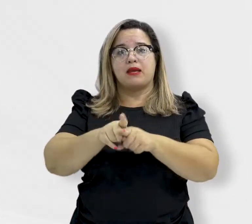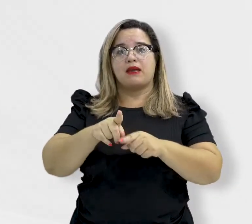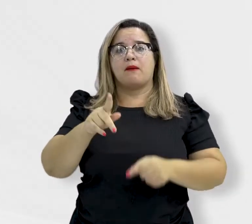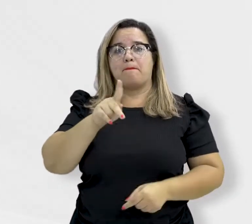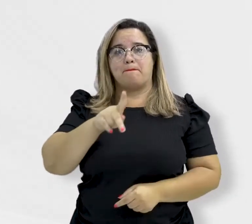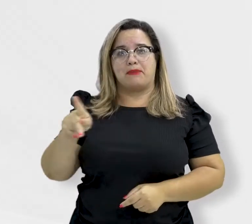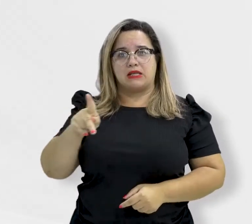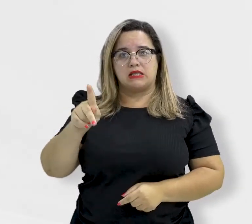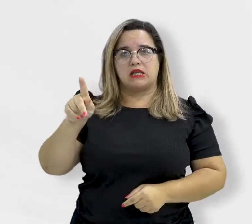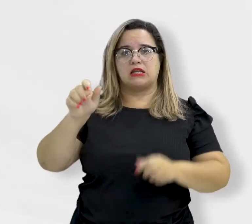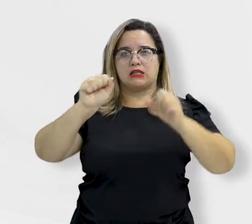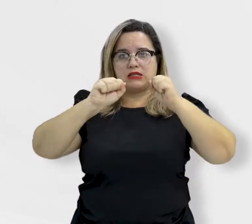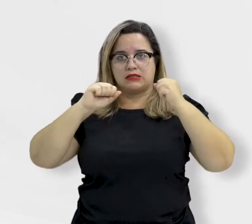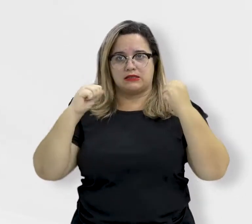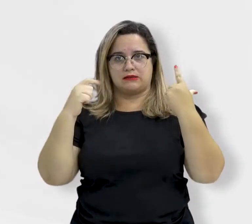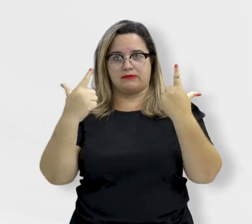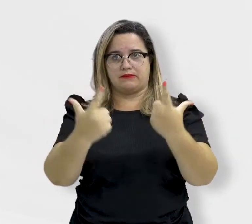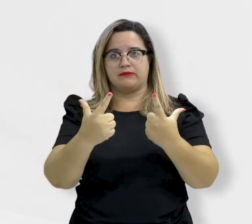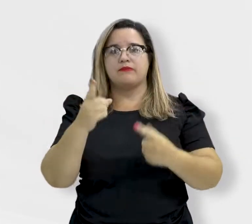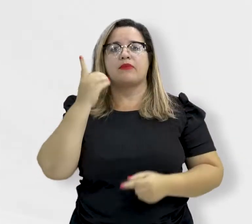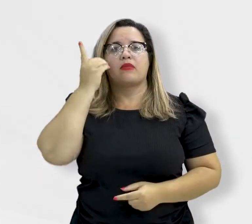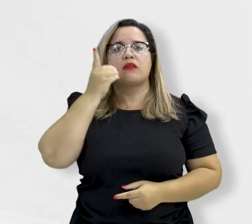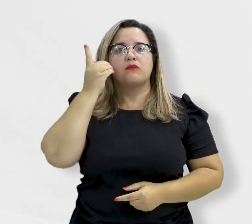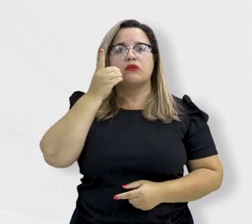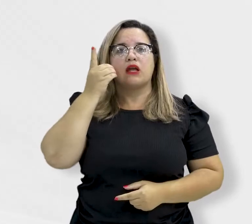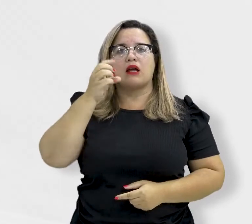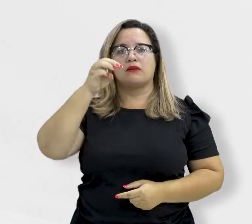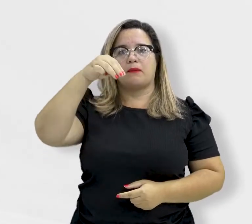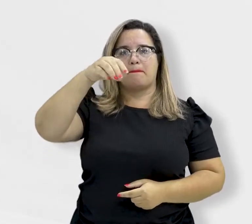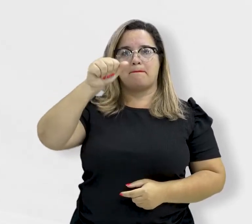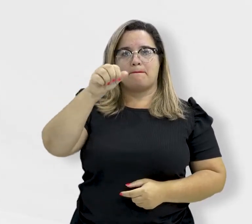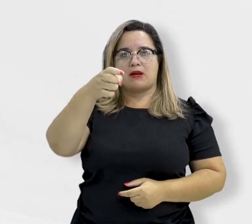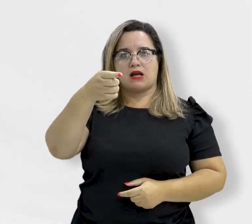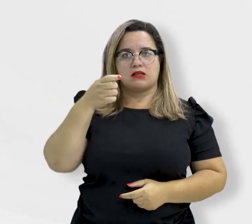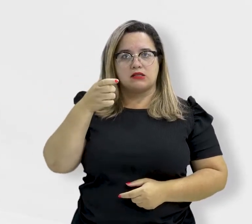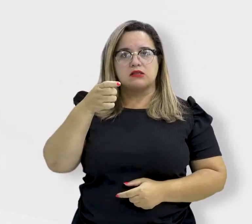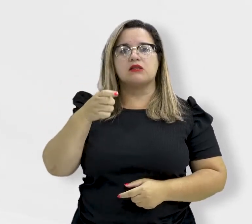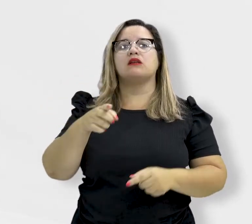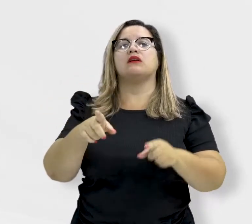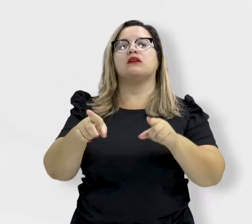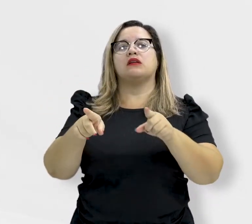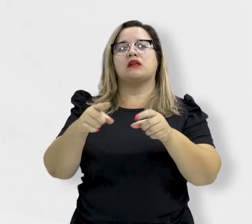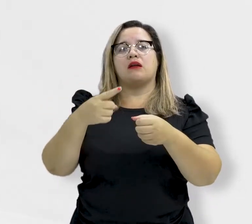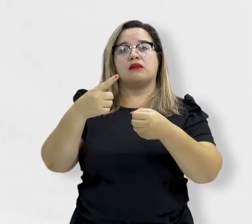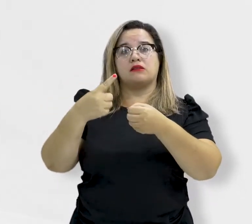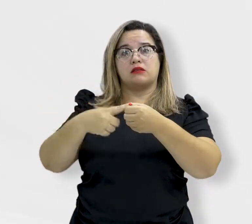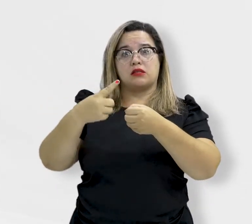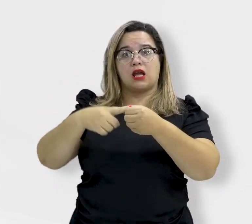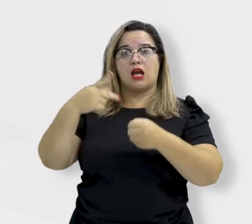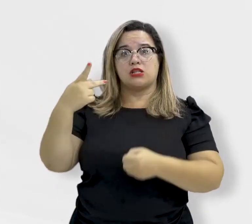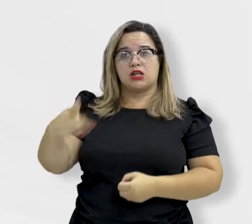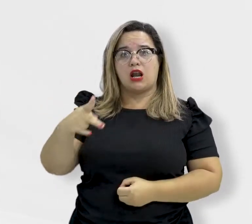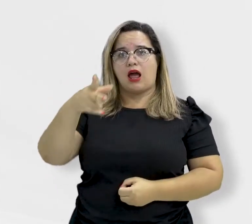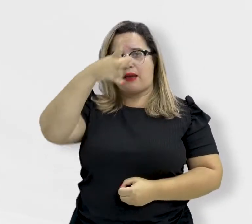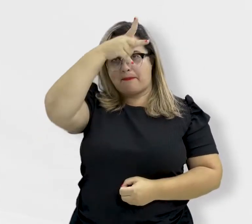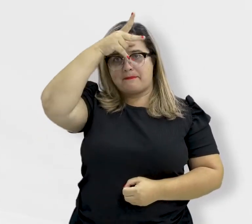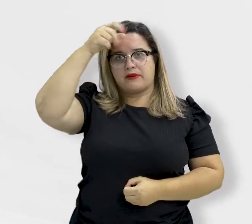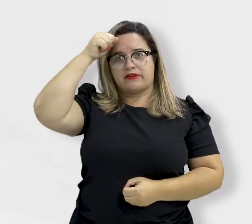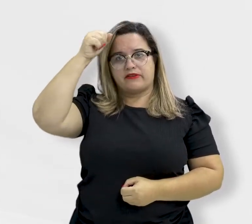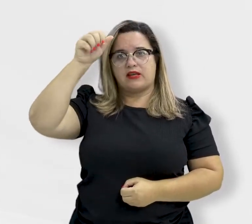Assembleia Legislativa, deputado Max Russi, que é morador da cidade, a prefeita municipal Andréia Wagner, o